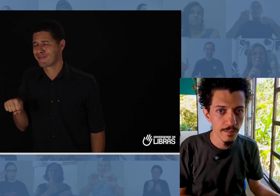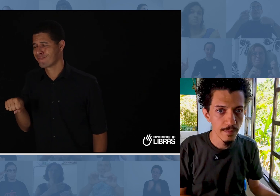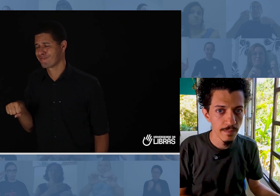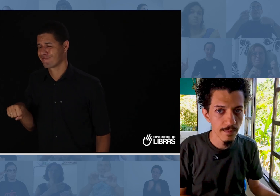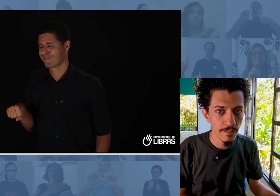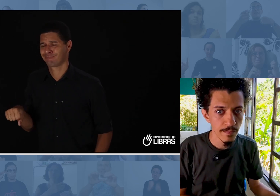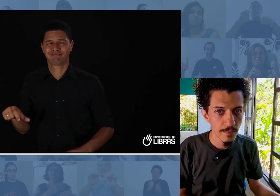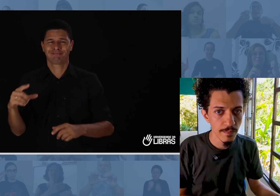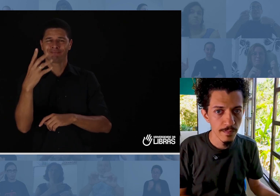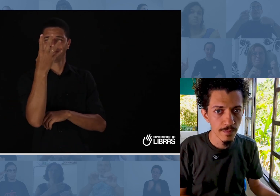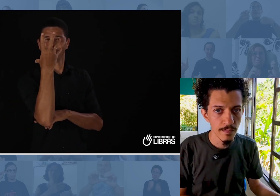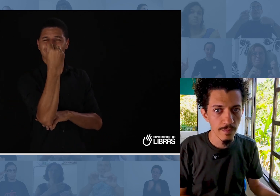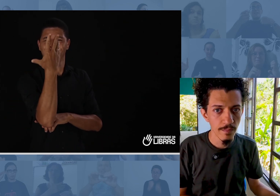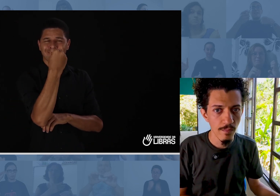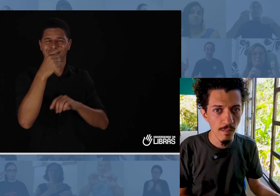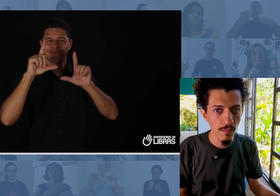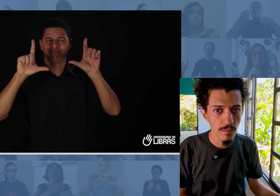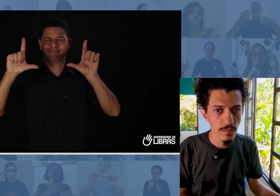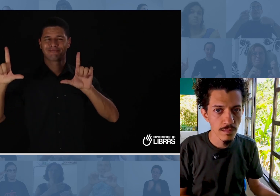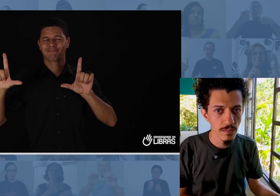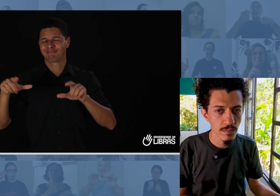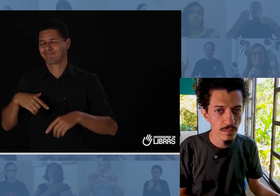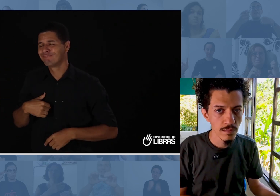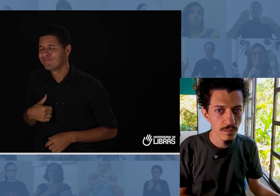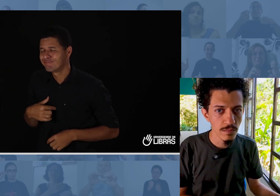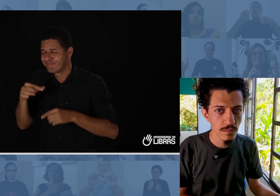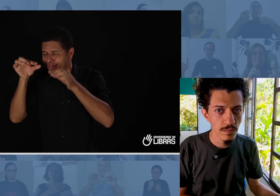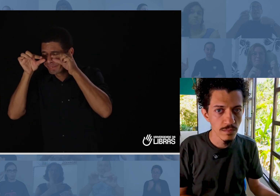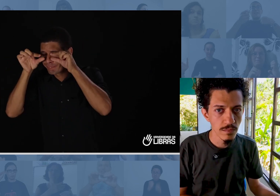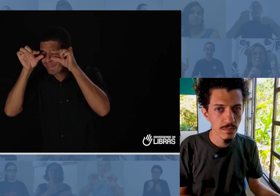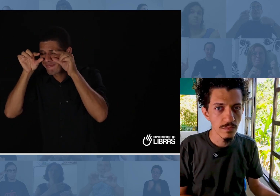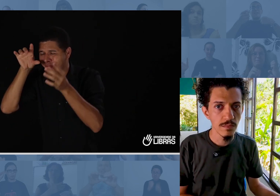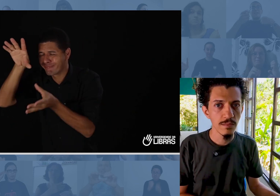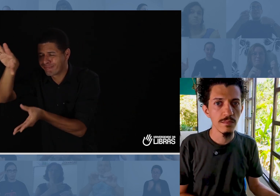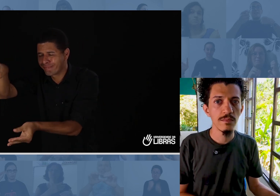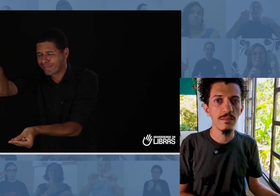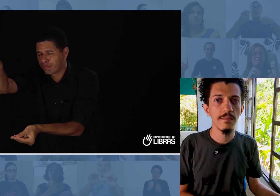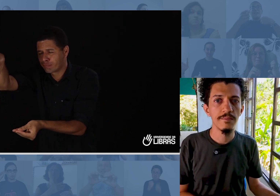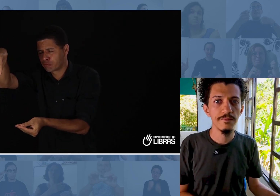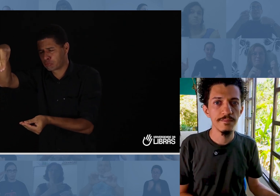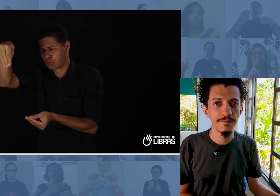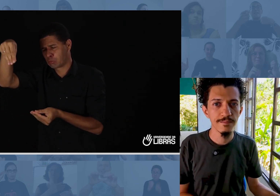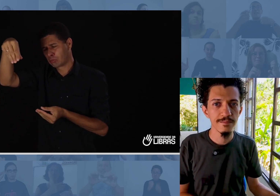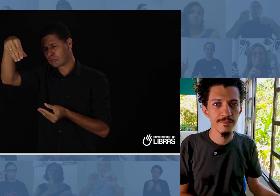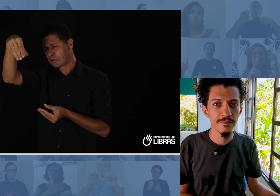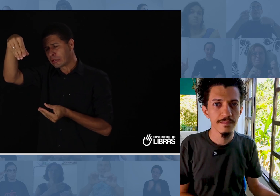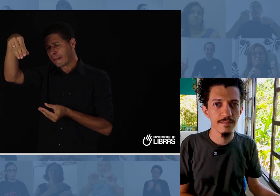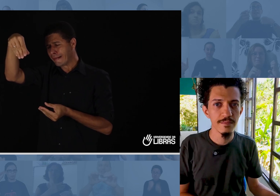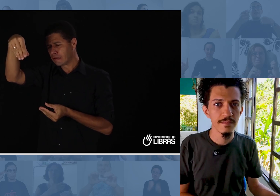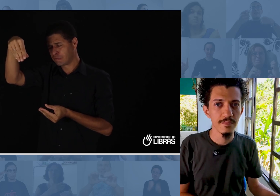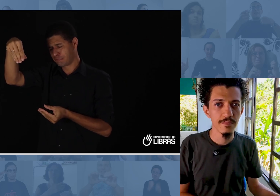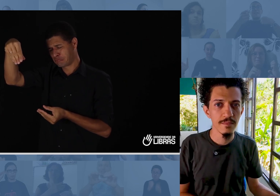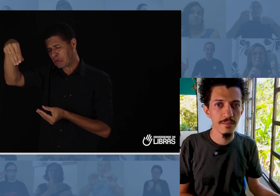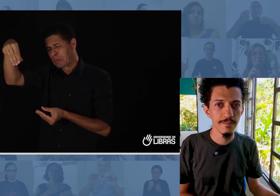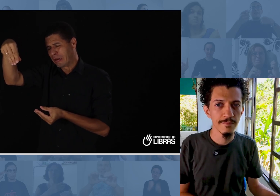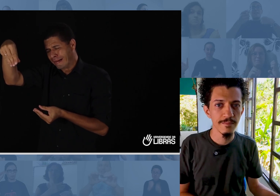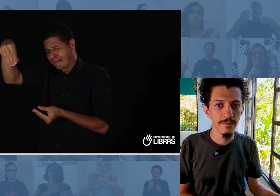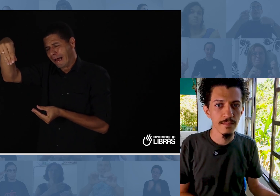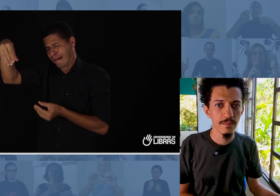com muita saudade da sua esposa, viu o porta-retrato com a foto dos dois. E aí ele pensou,